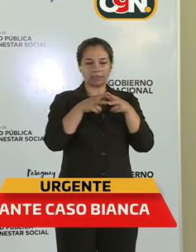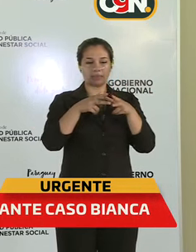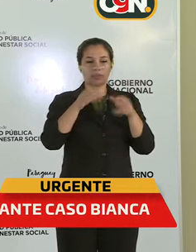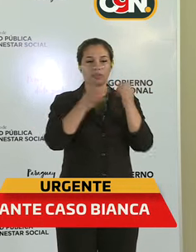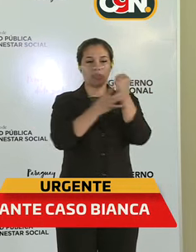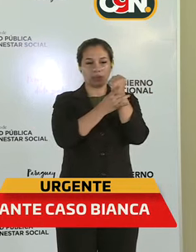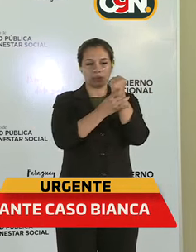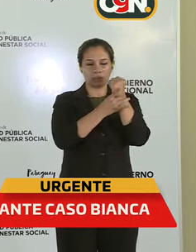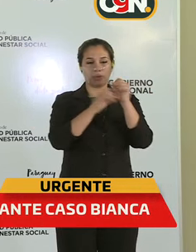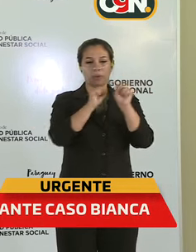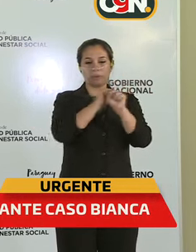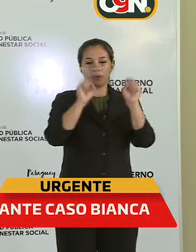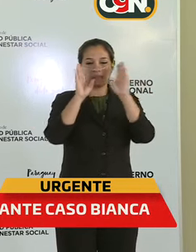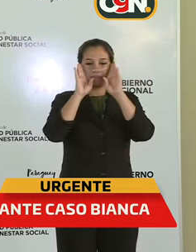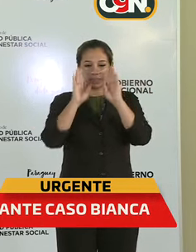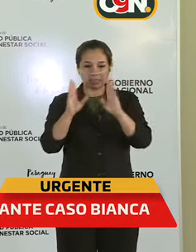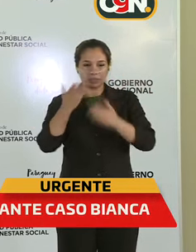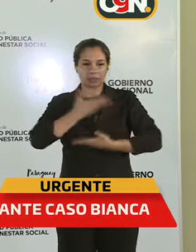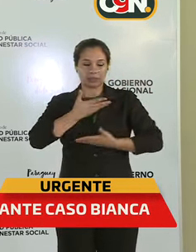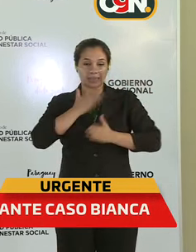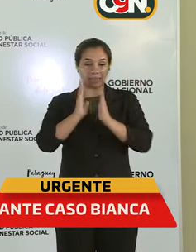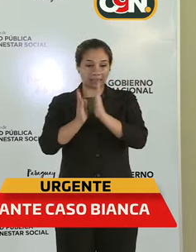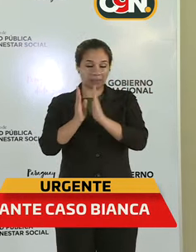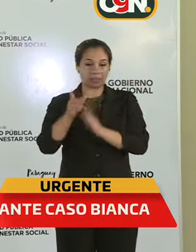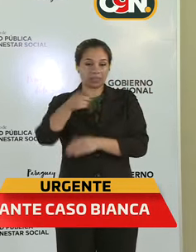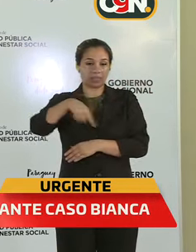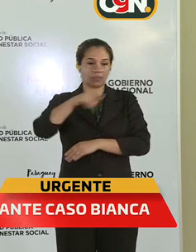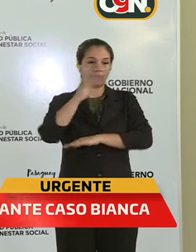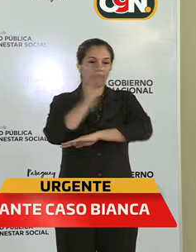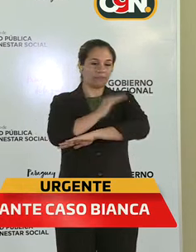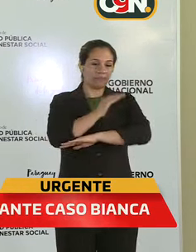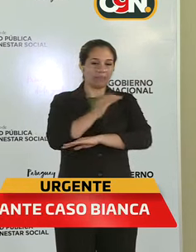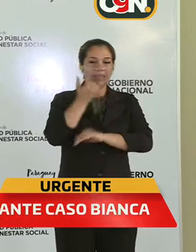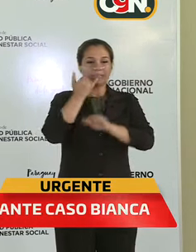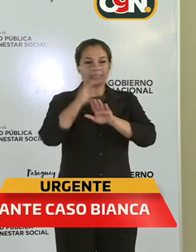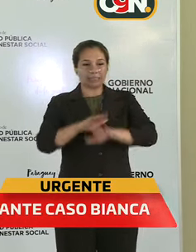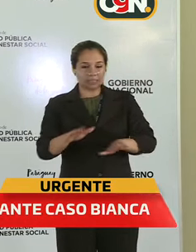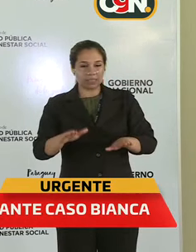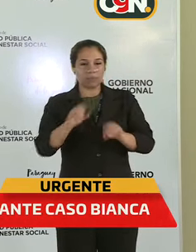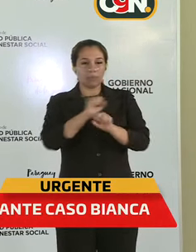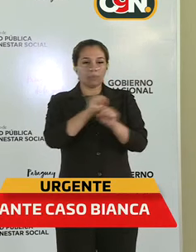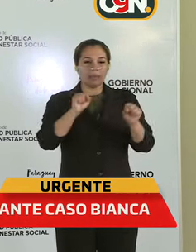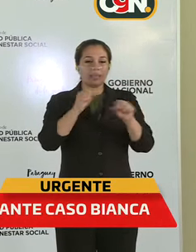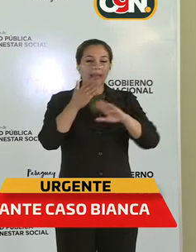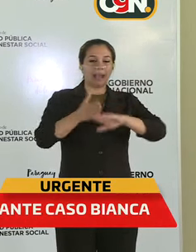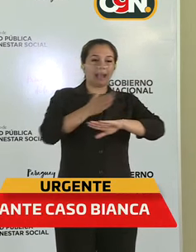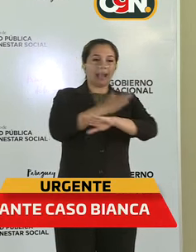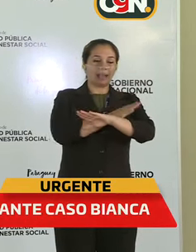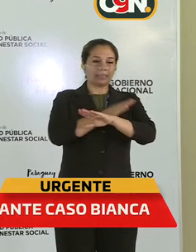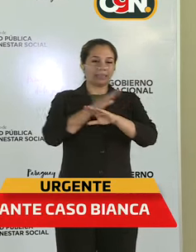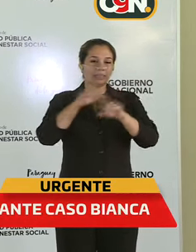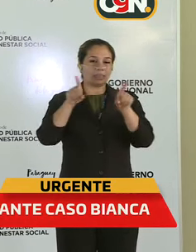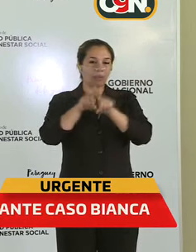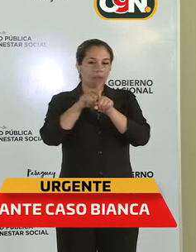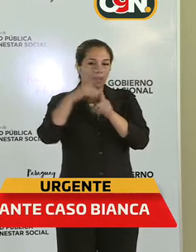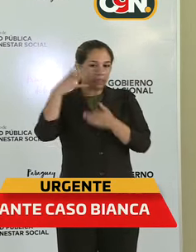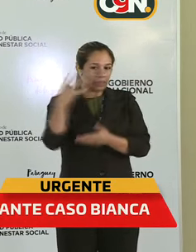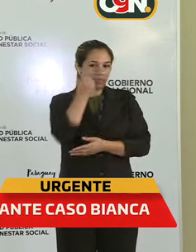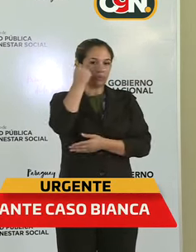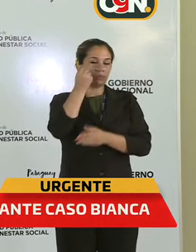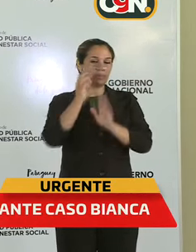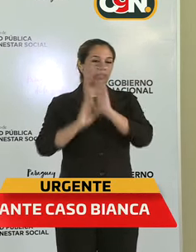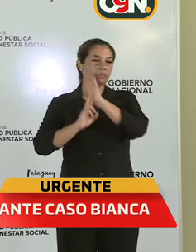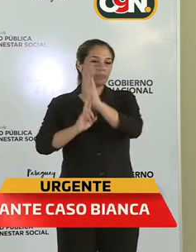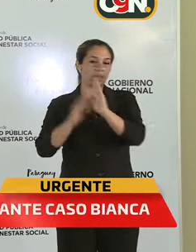para estos niños que puedan tratar de manera integral a estos pacientes, tratar de llegar a un diagnóstico precoz y luego con el tiempo